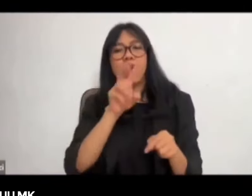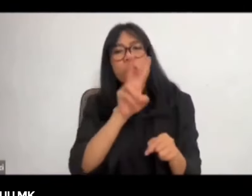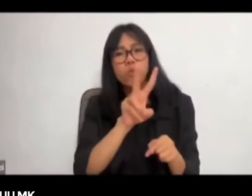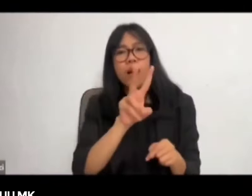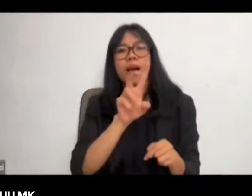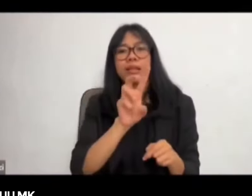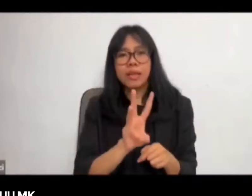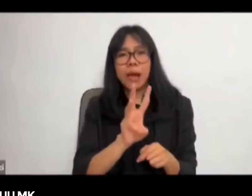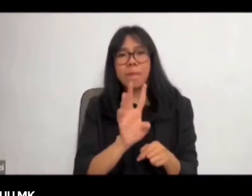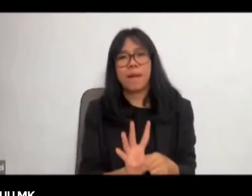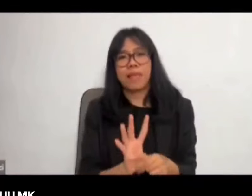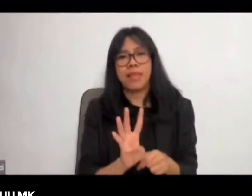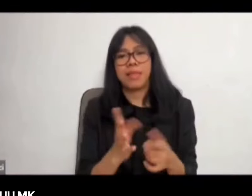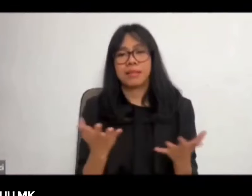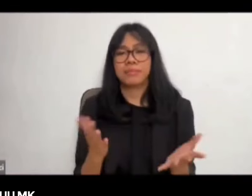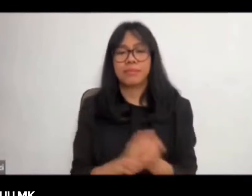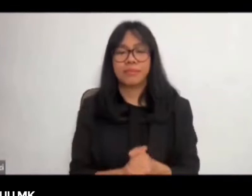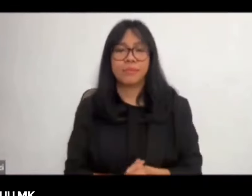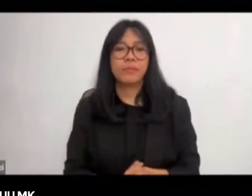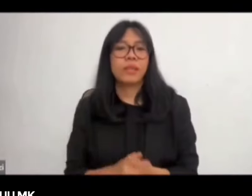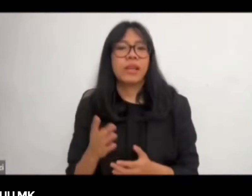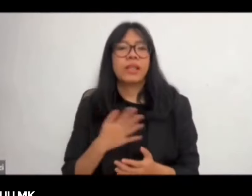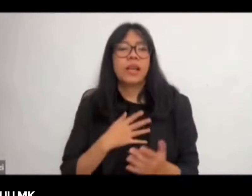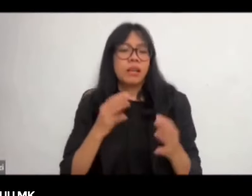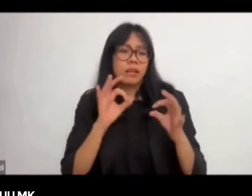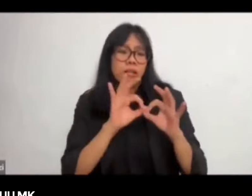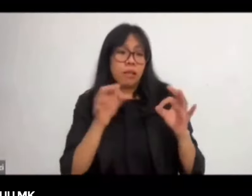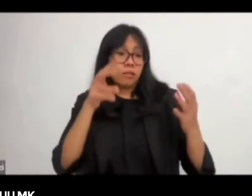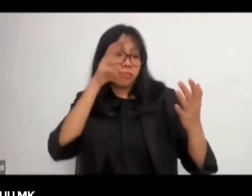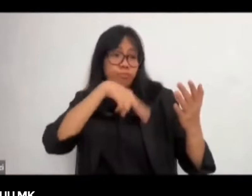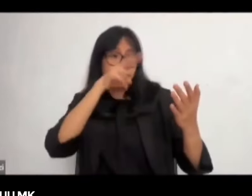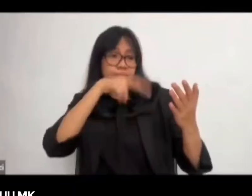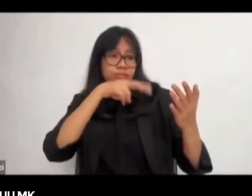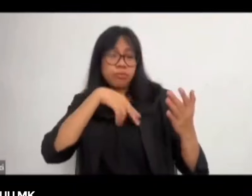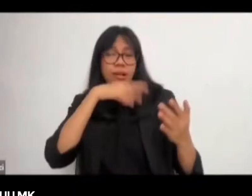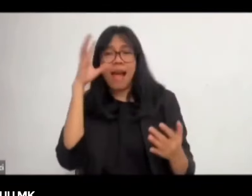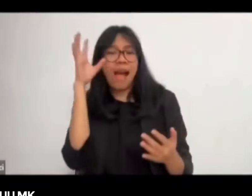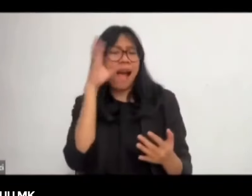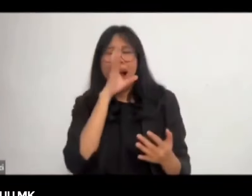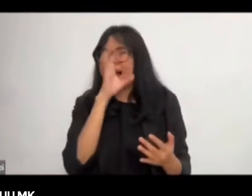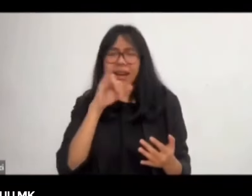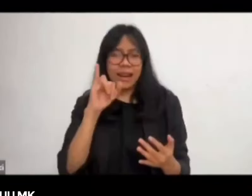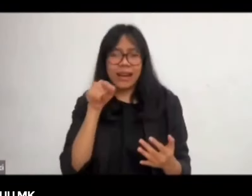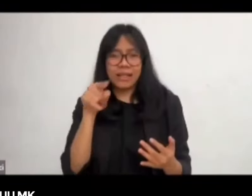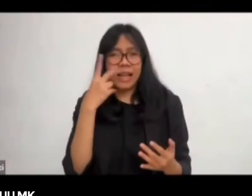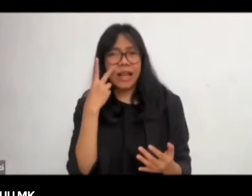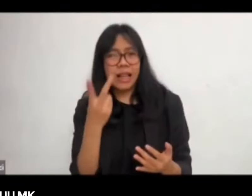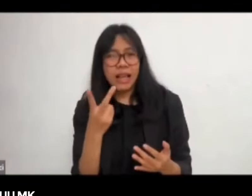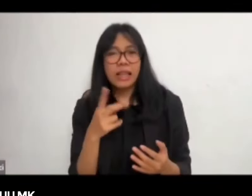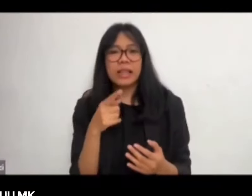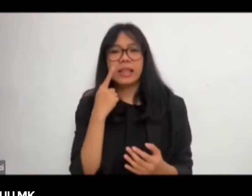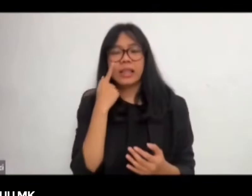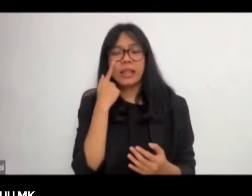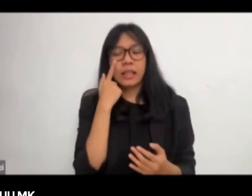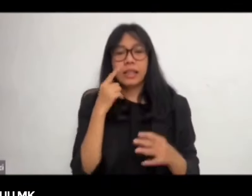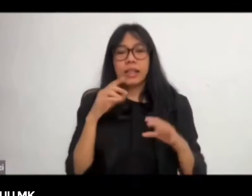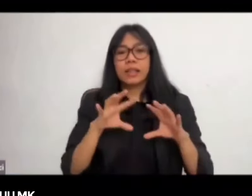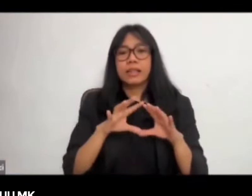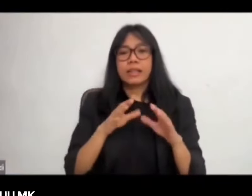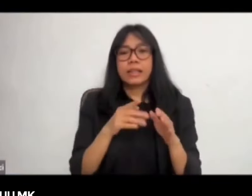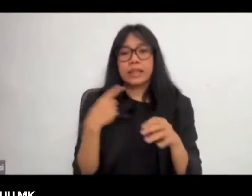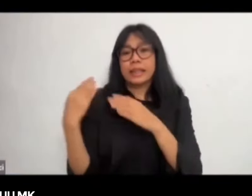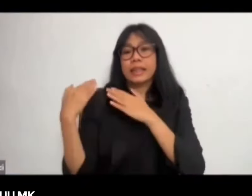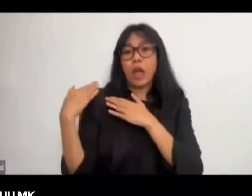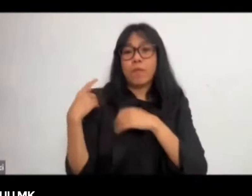itu. Nah, yang lebih aneh lagi, ini ketentuan peralihannya. Yang 10 tahun itu sudah dibatasi